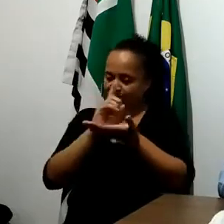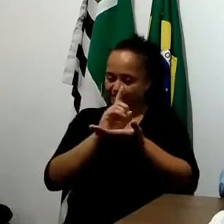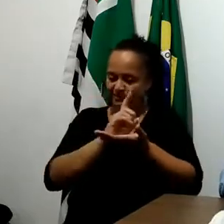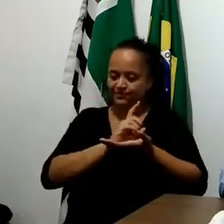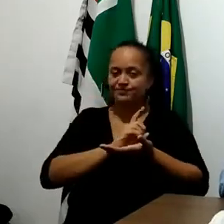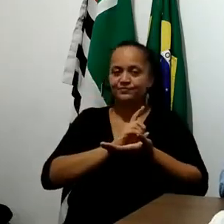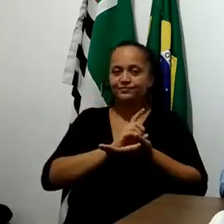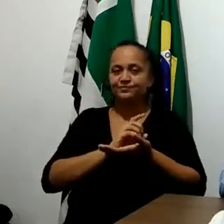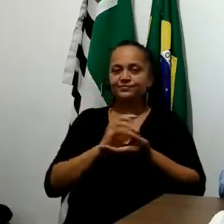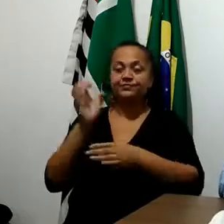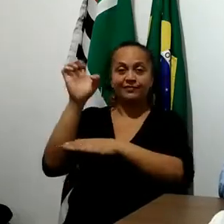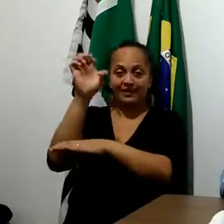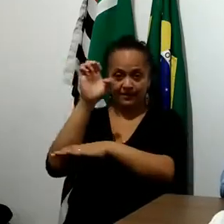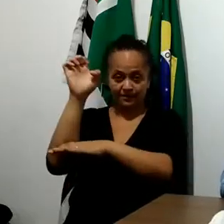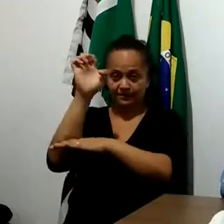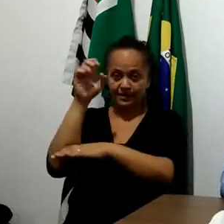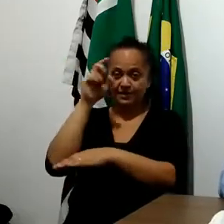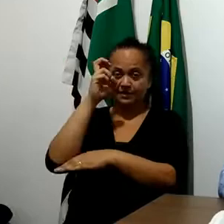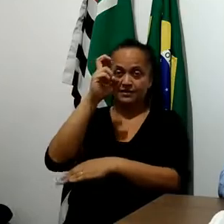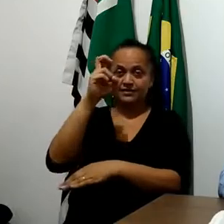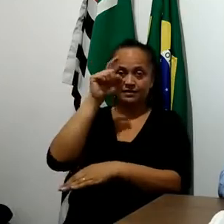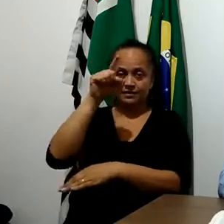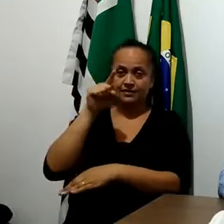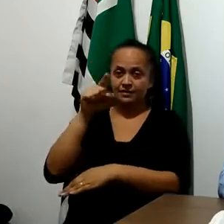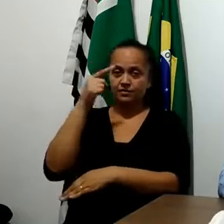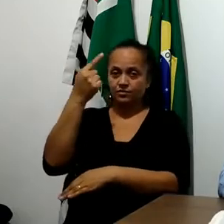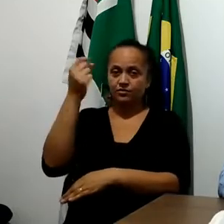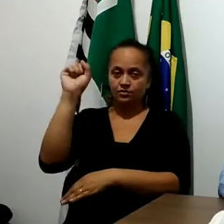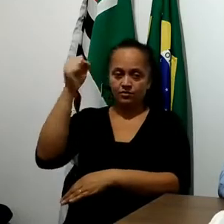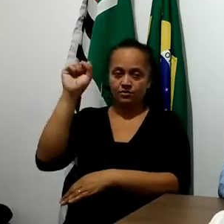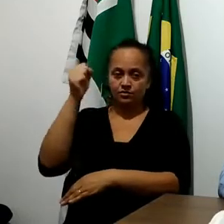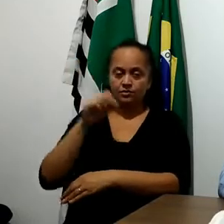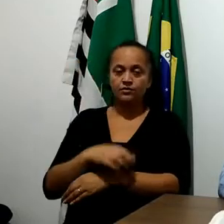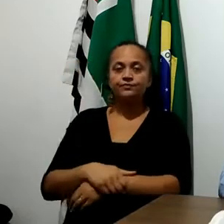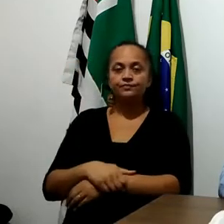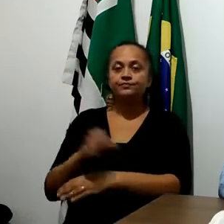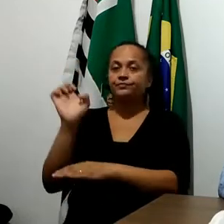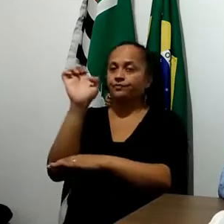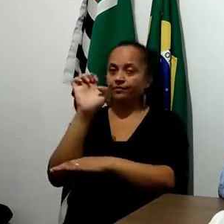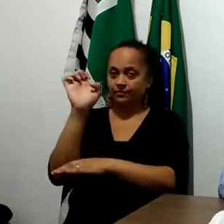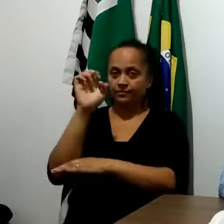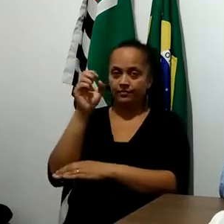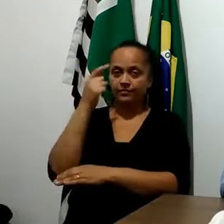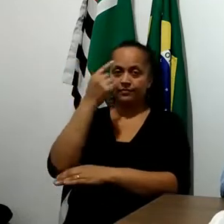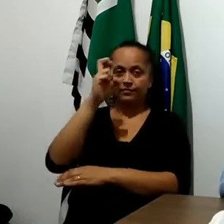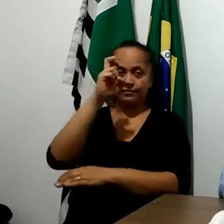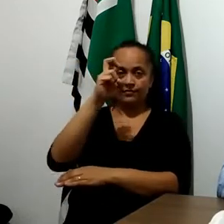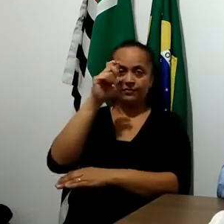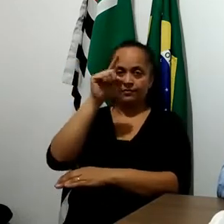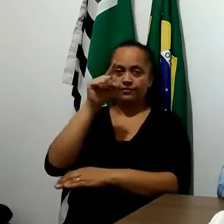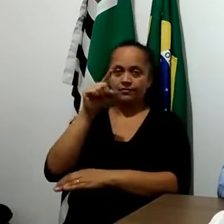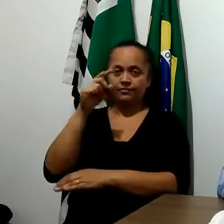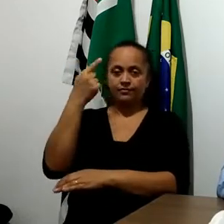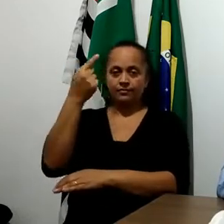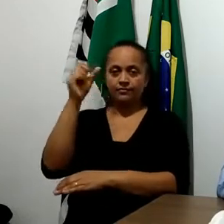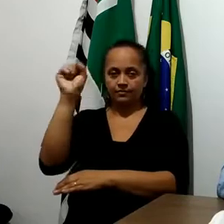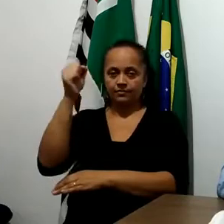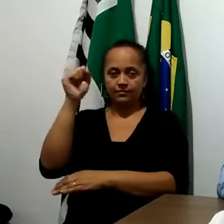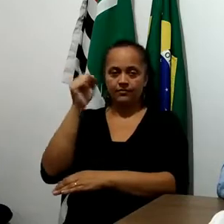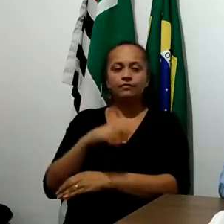Efésios capítulo 5, no verso 18, Efésios capítulo 5 e o versículo